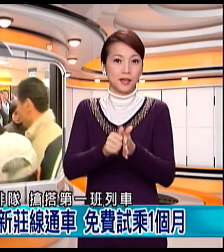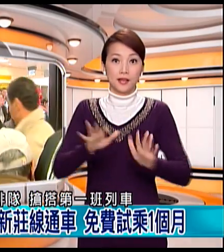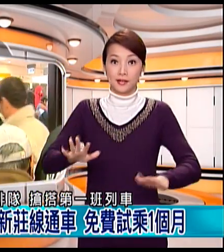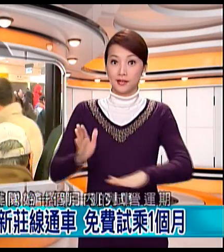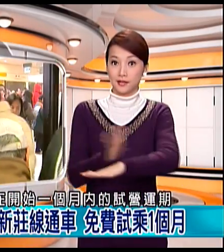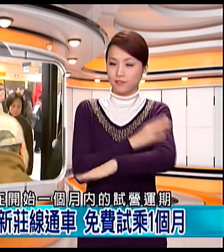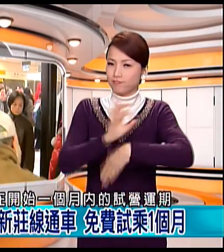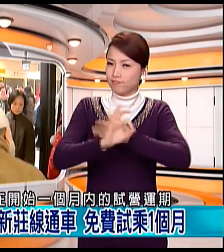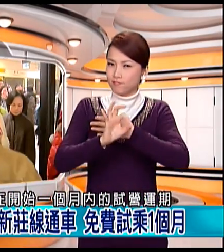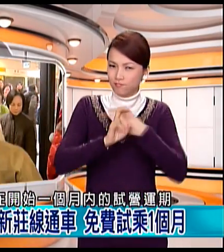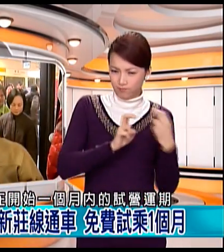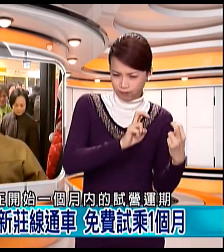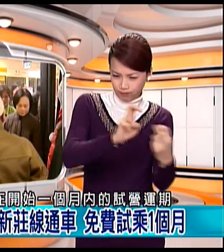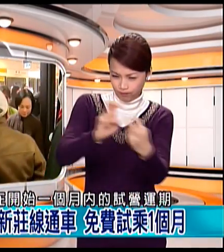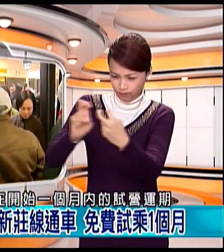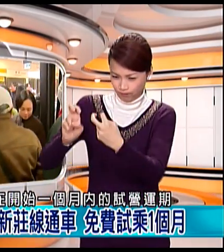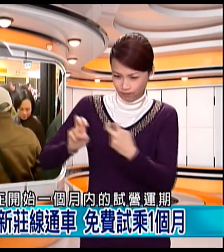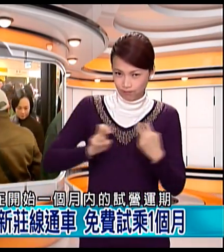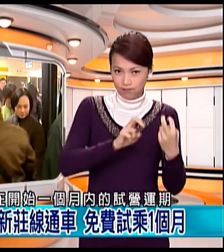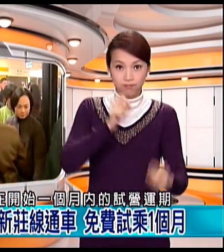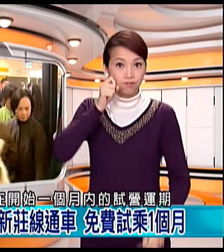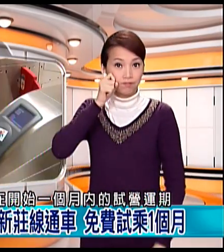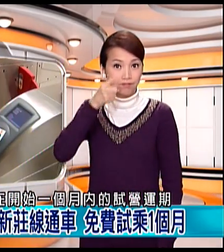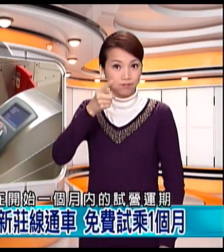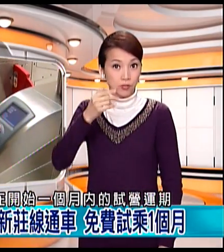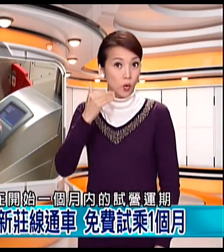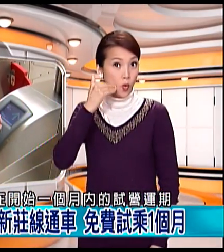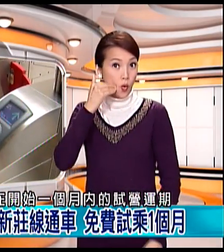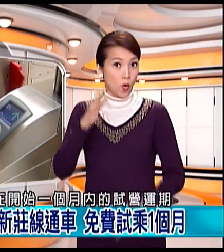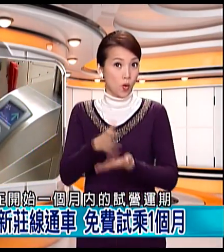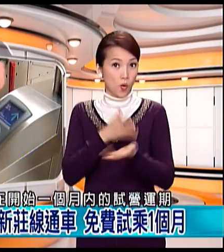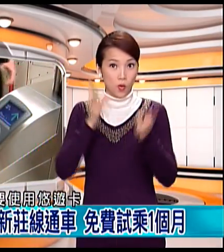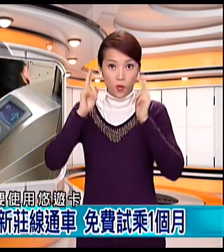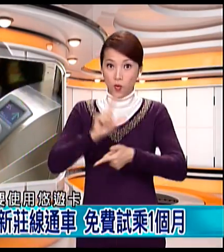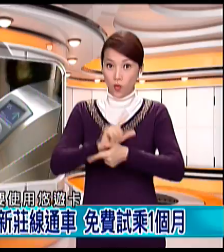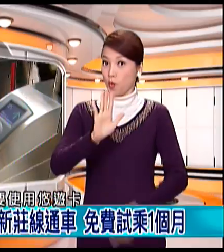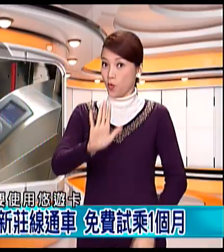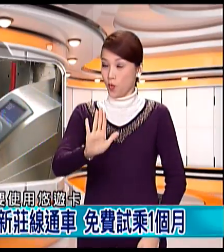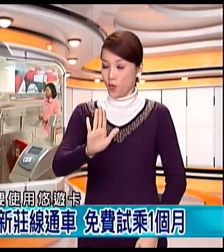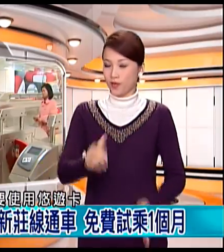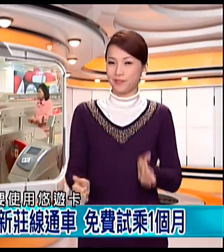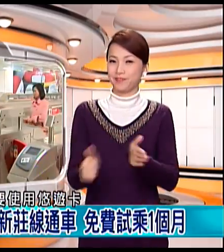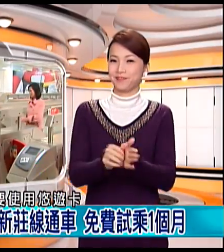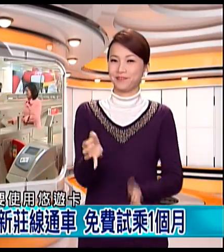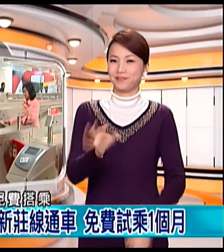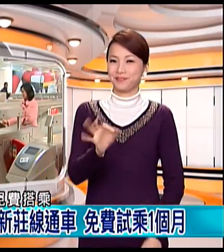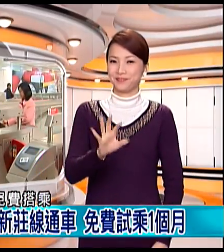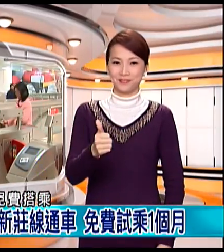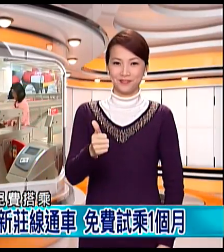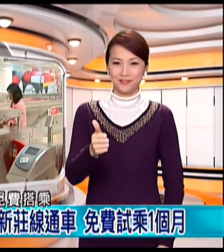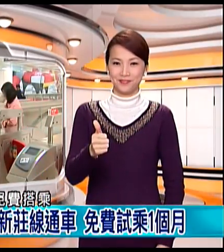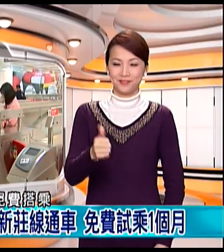而从现在开始一个月内的试运期，民众只要使用悠游卡就可以免费搭